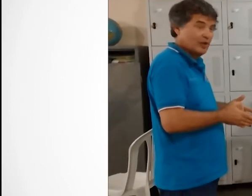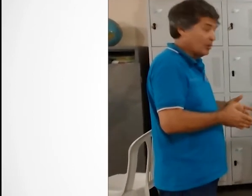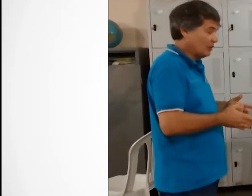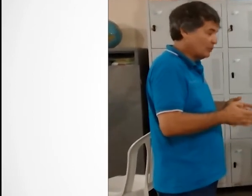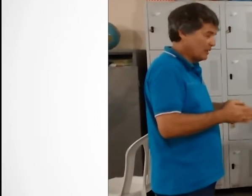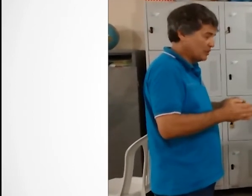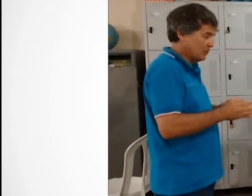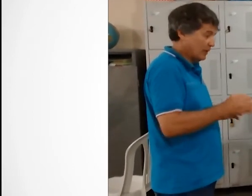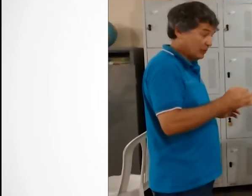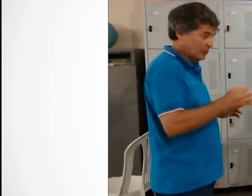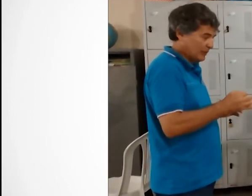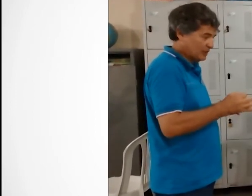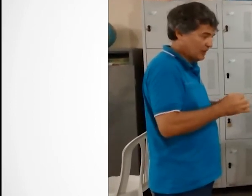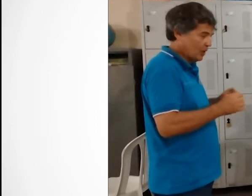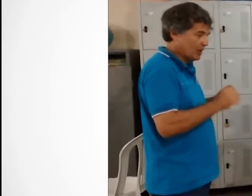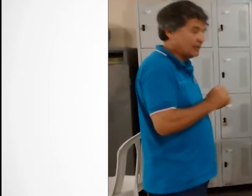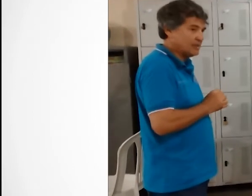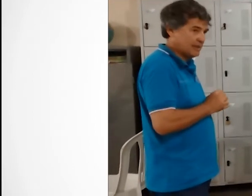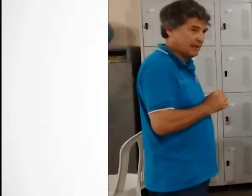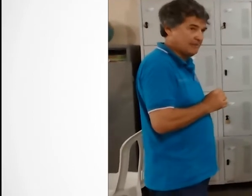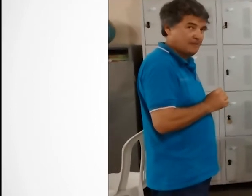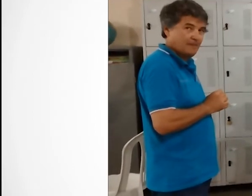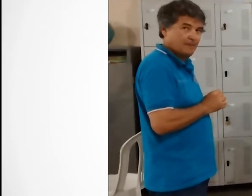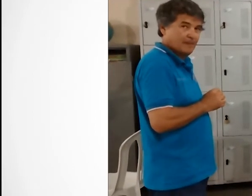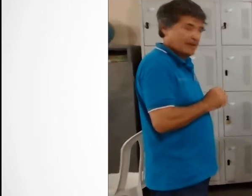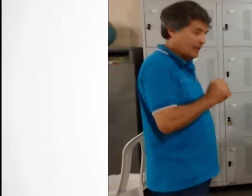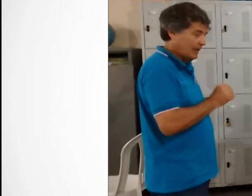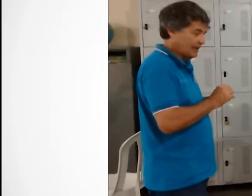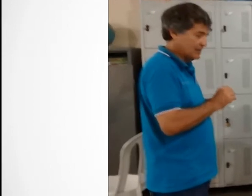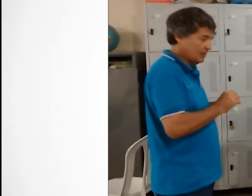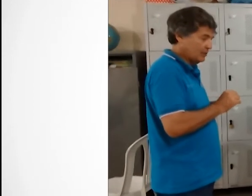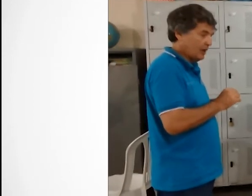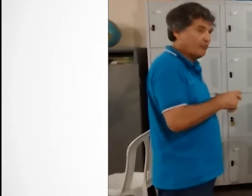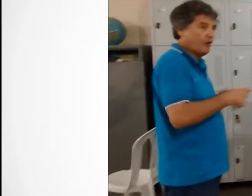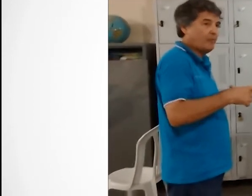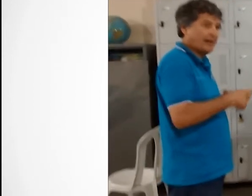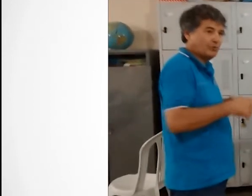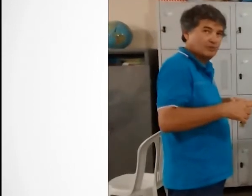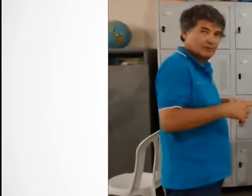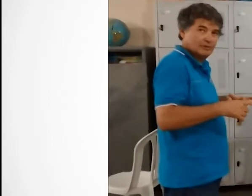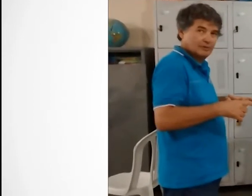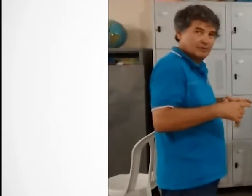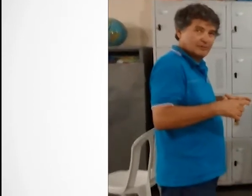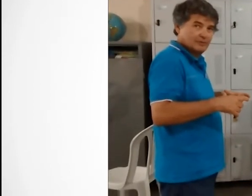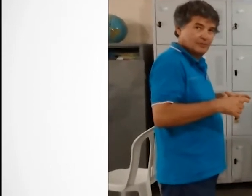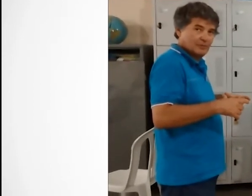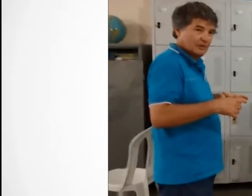objeto. Quando eu peço para ele organizar em relação ao formato,